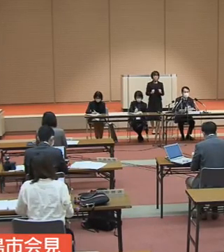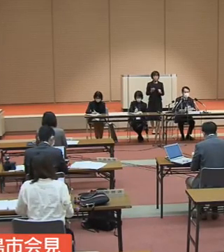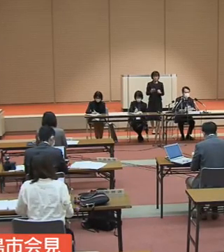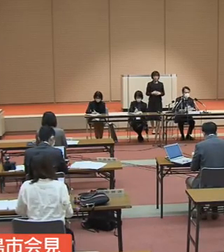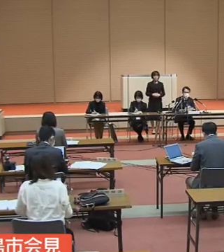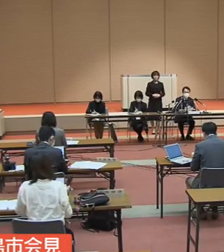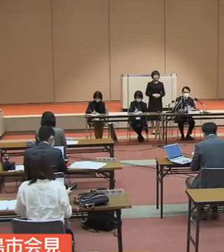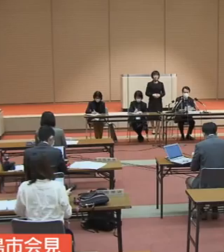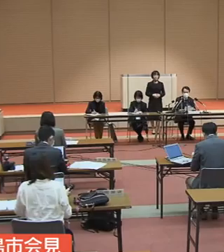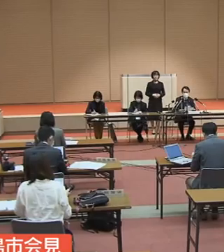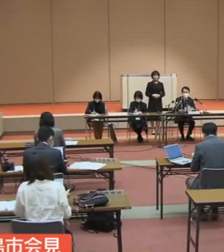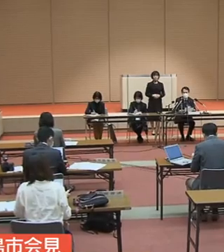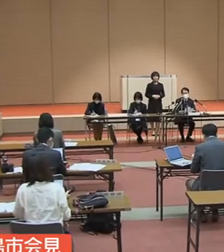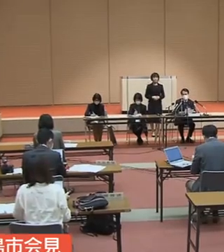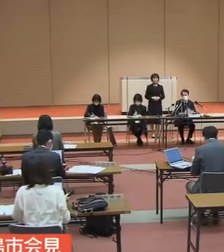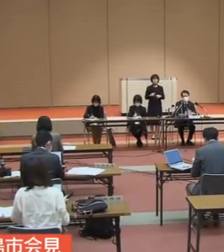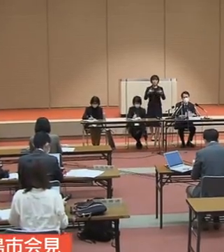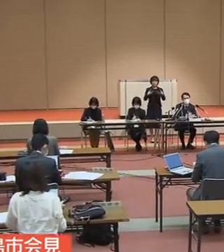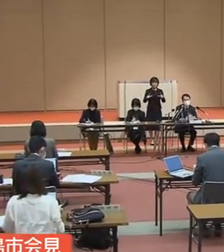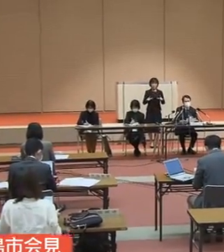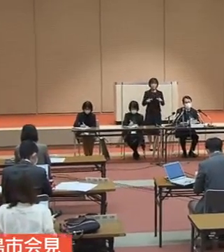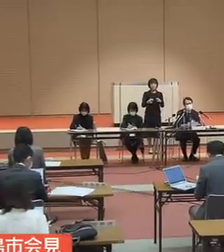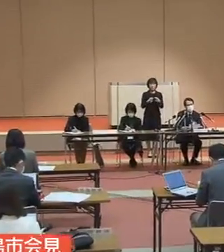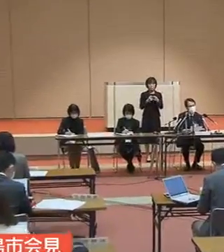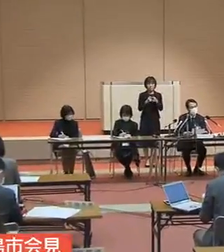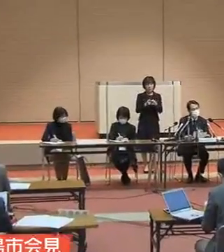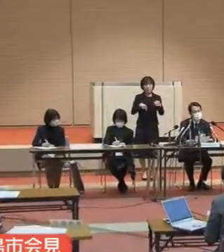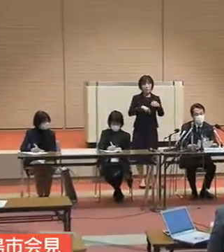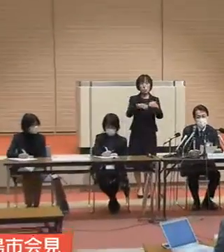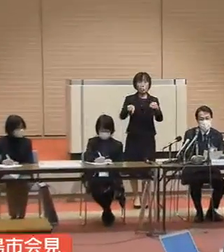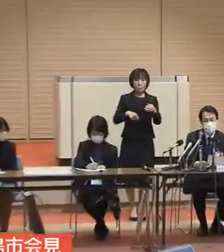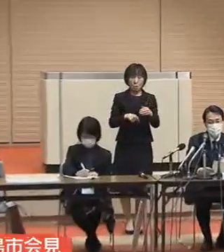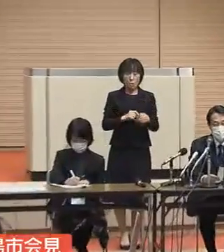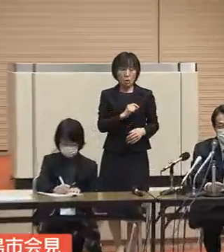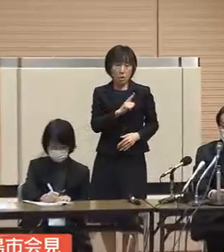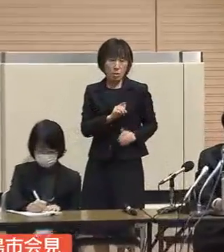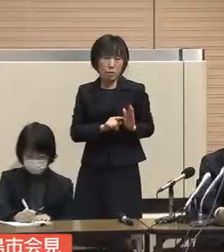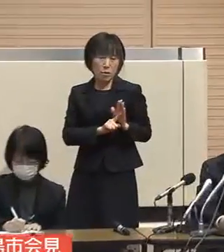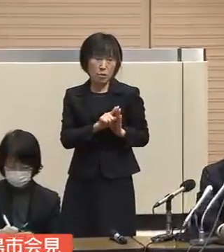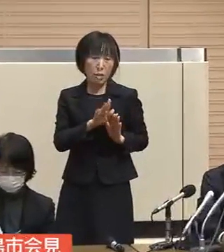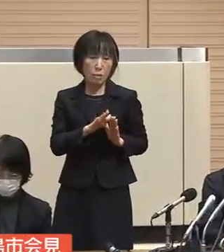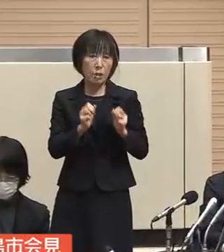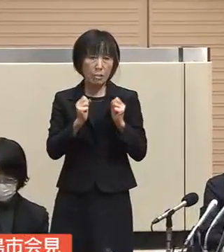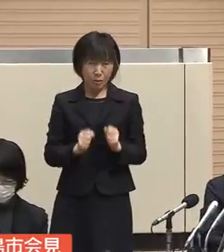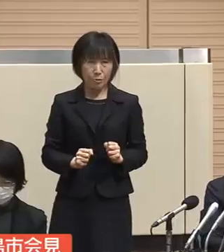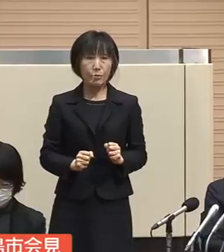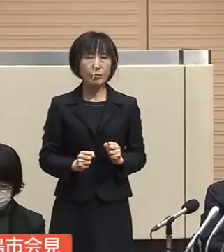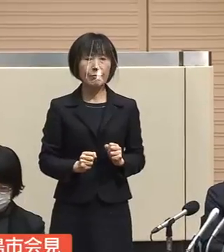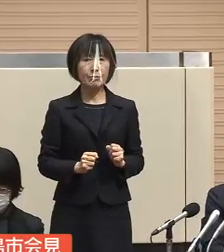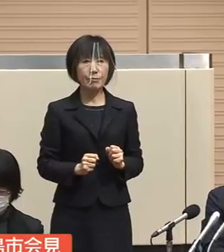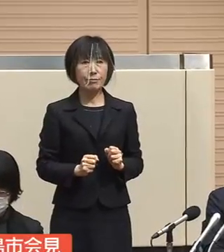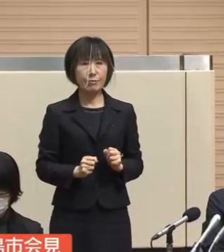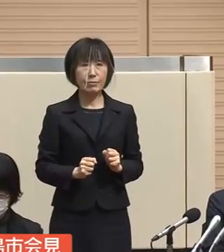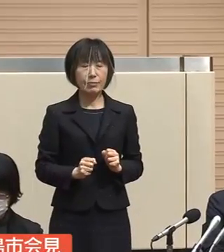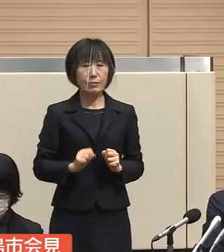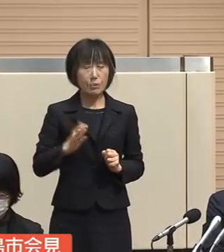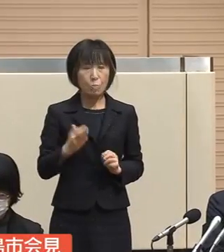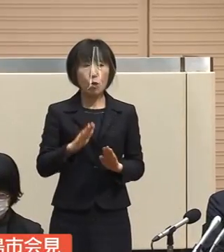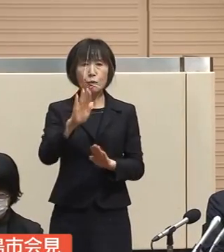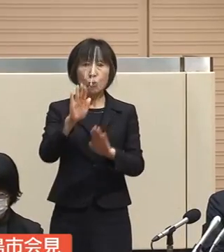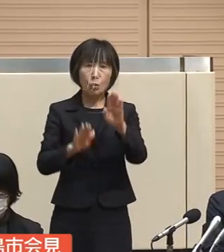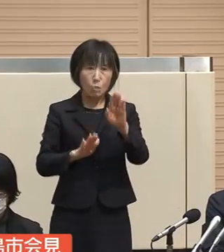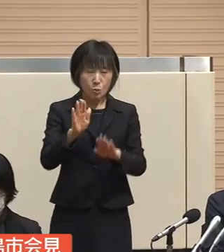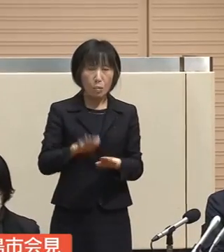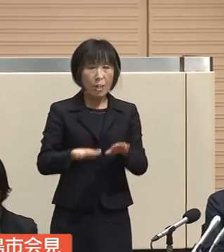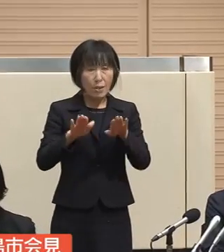そうですね、まだそこもですね、合わせて少なくともそうですね、熱がある方いらっしゃいます。はい、ただ症状としては今